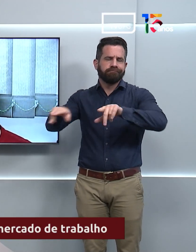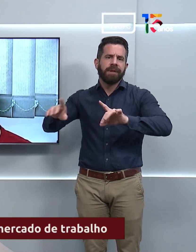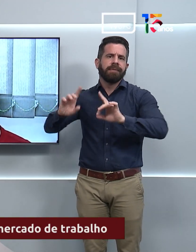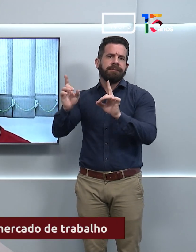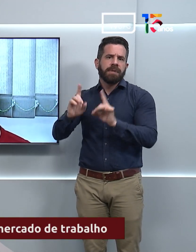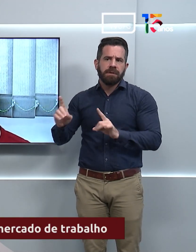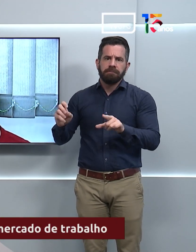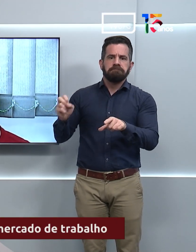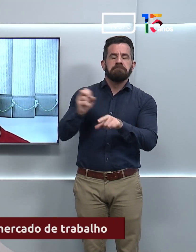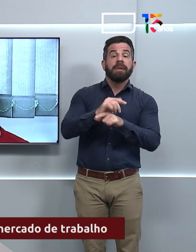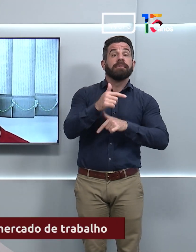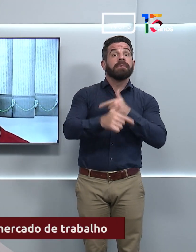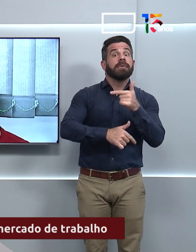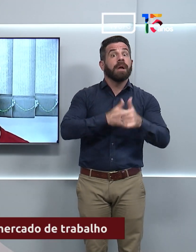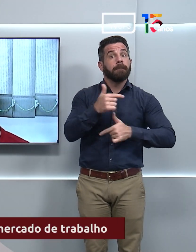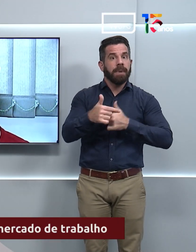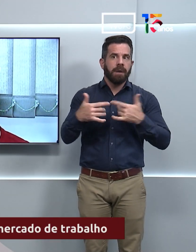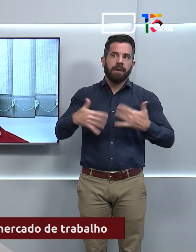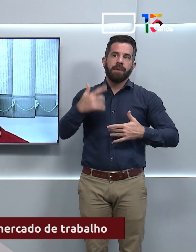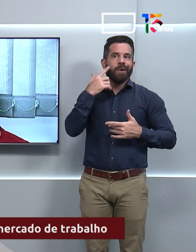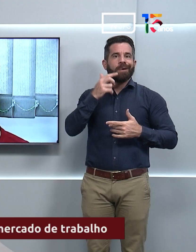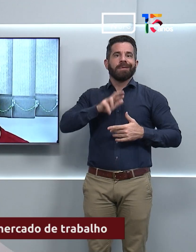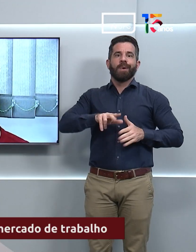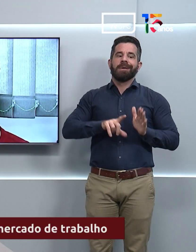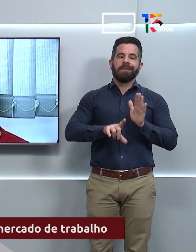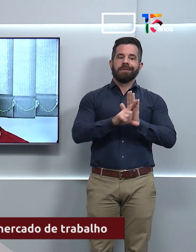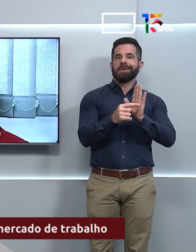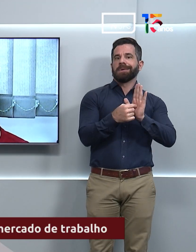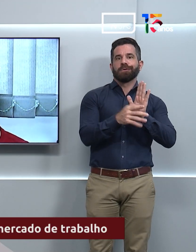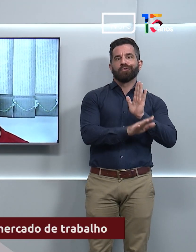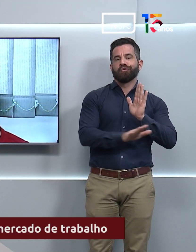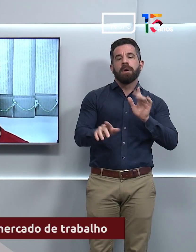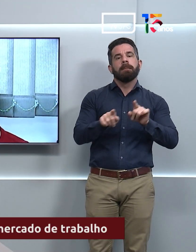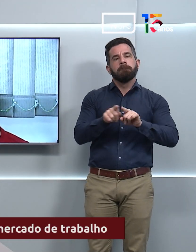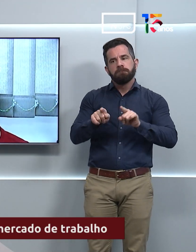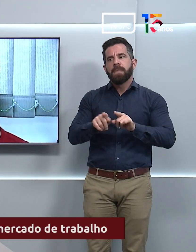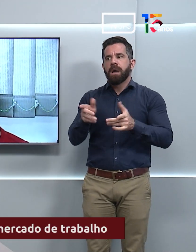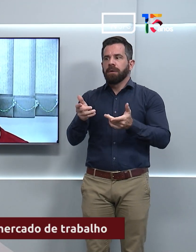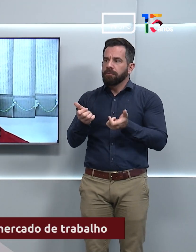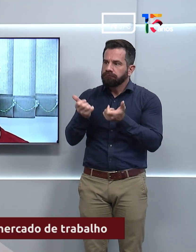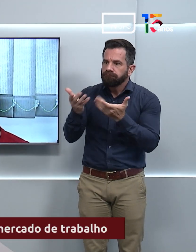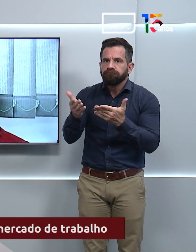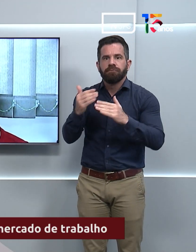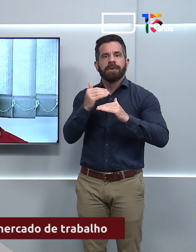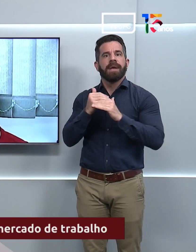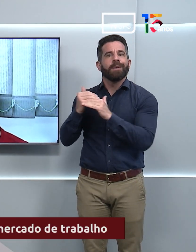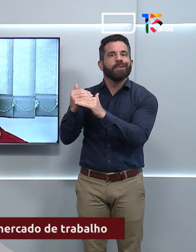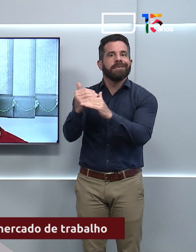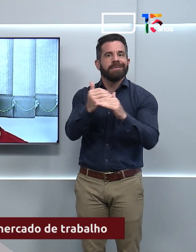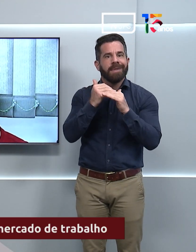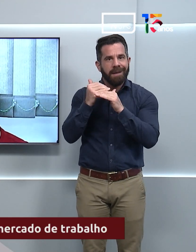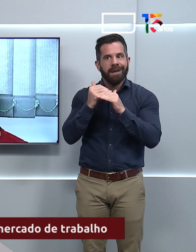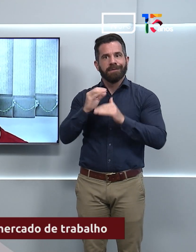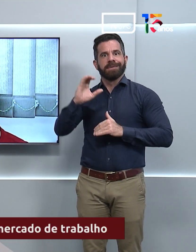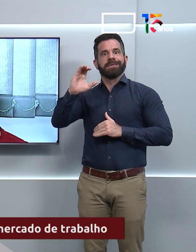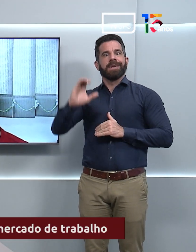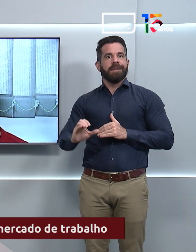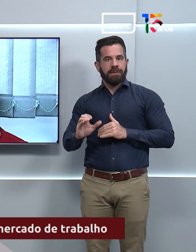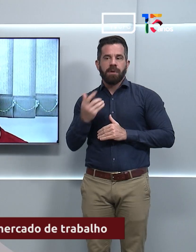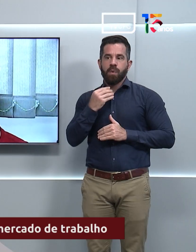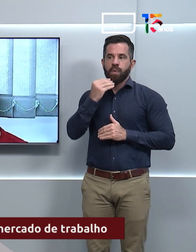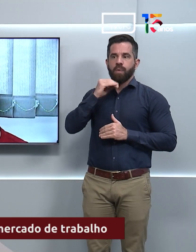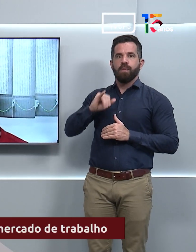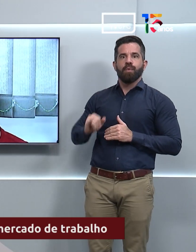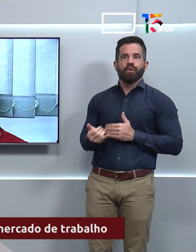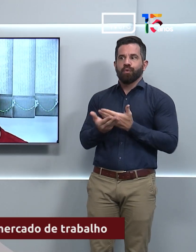né, no mercado de trabalho. Não é só uma questão de legislação, né, mas também de cidadania, de oferecer equidade a todo mundo, né, oportunidade